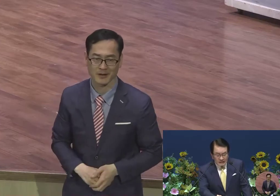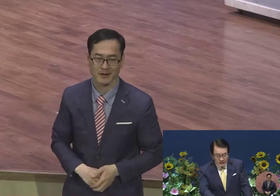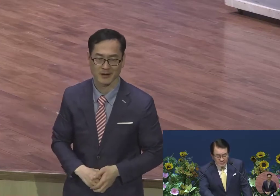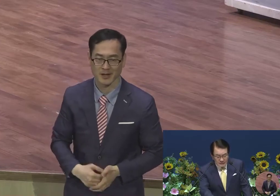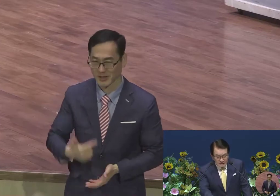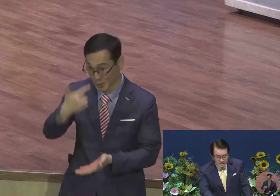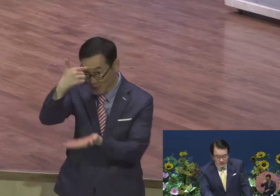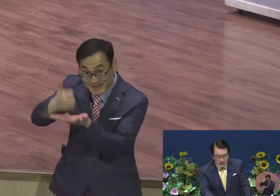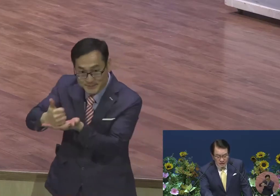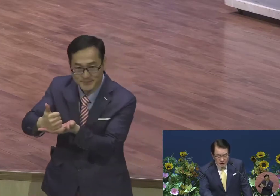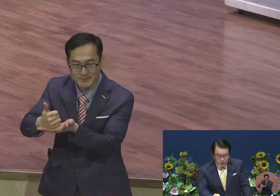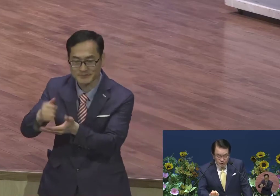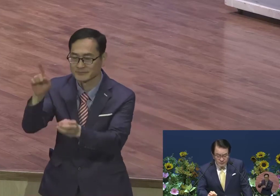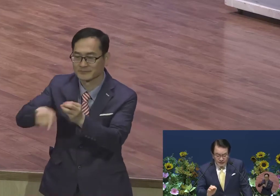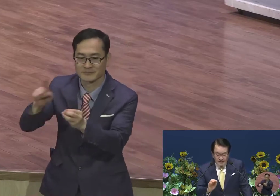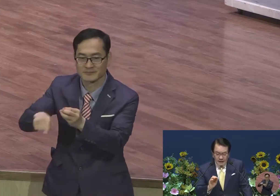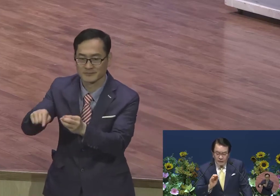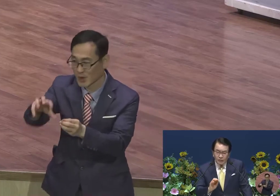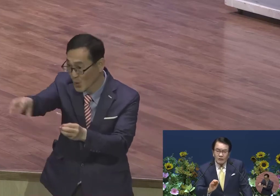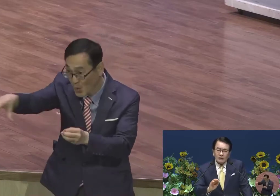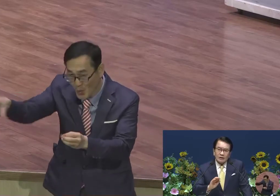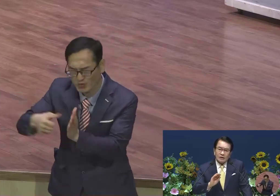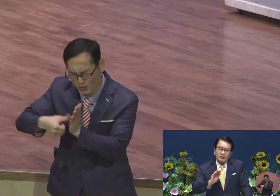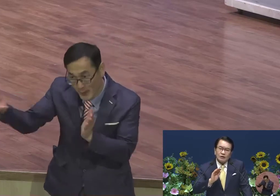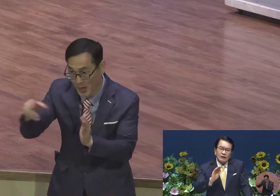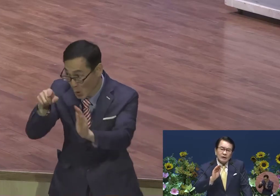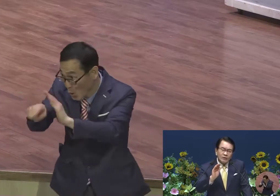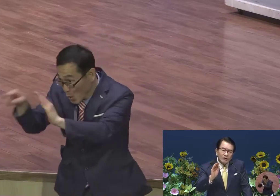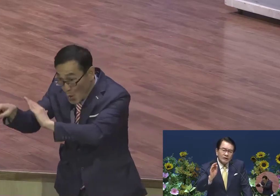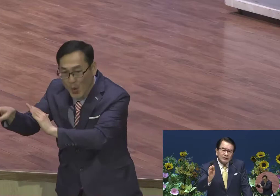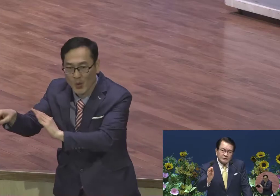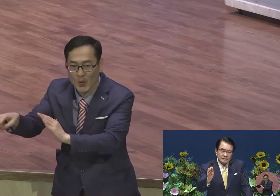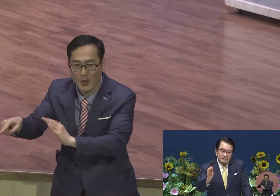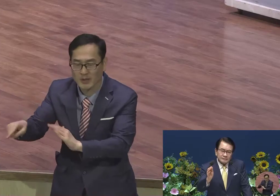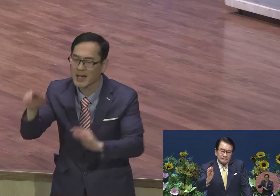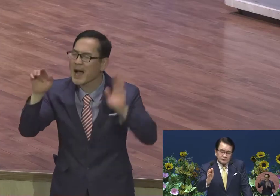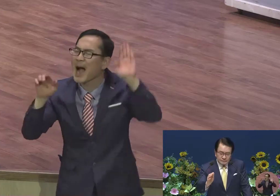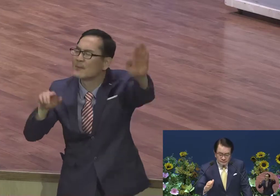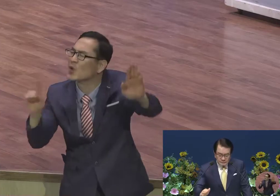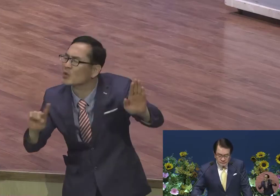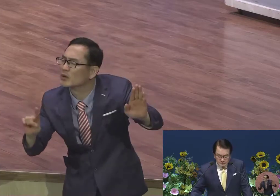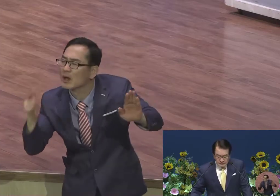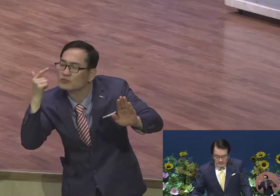찾아다니면서 수집한 내용을 청와대에 올린 거예요